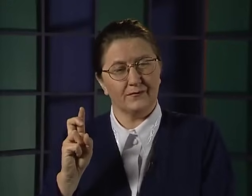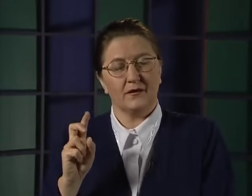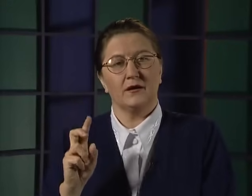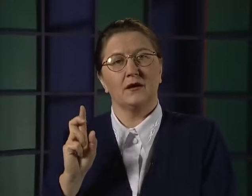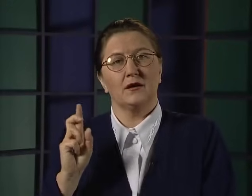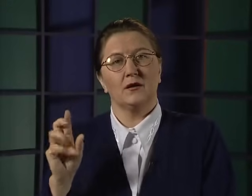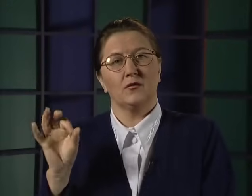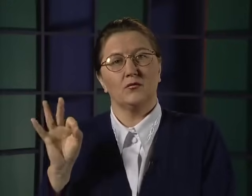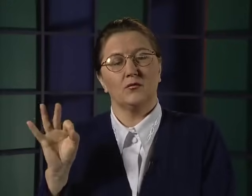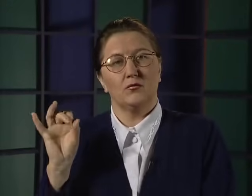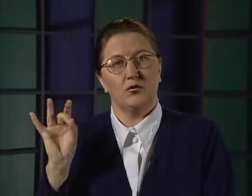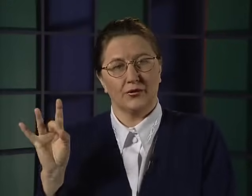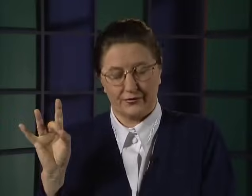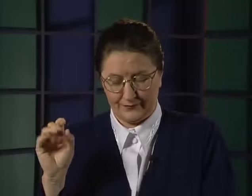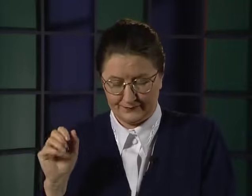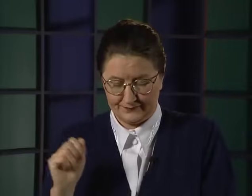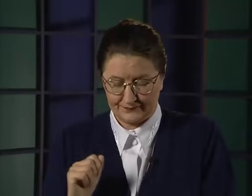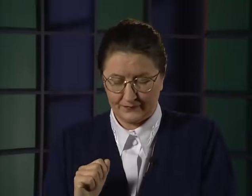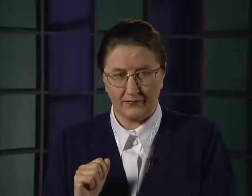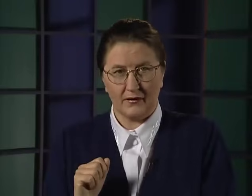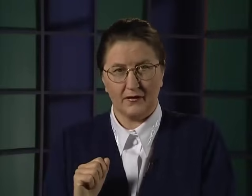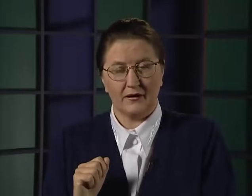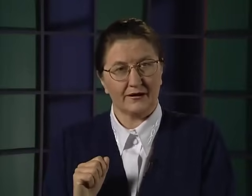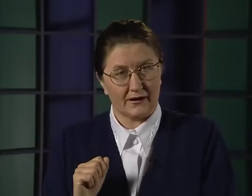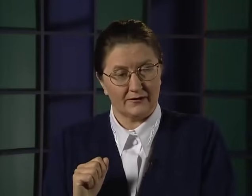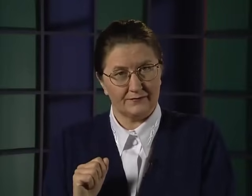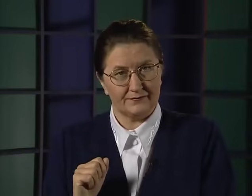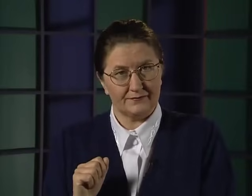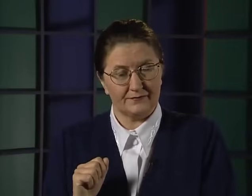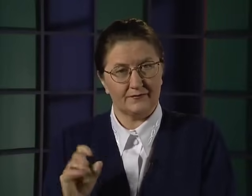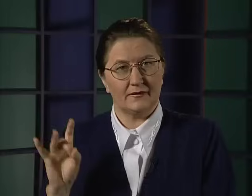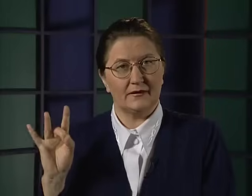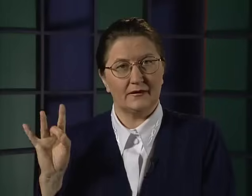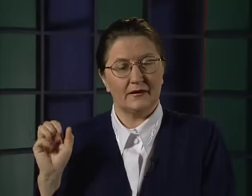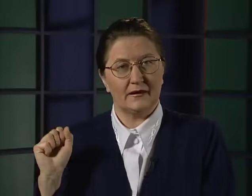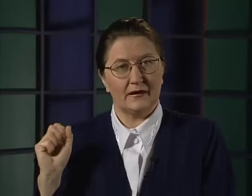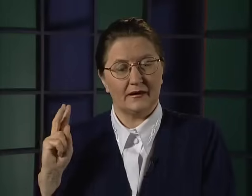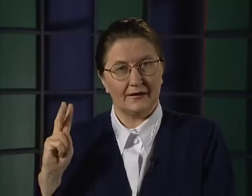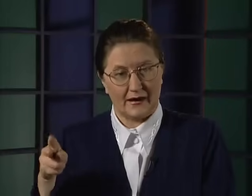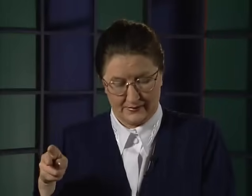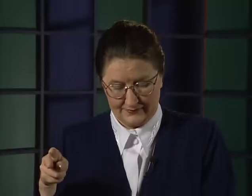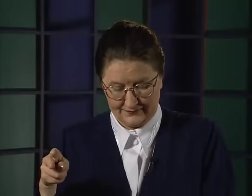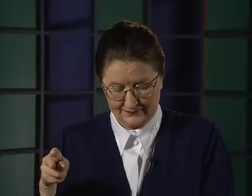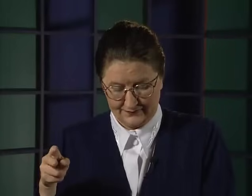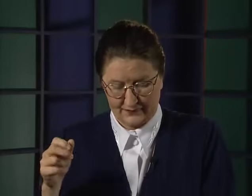«БОР», «БОР», «РАК», «РАК»,